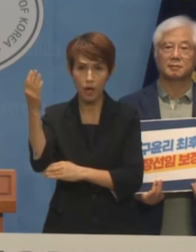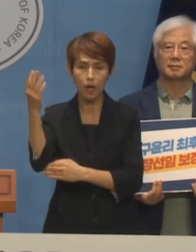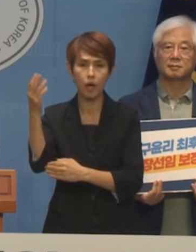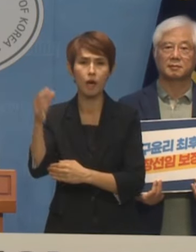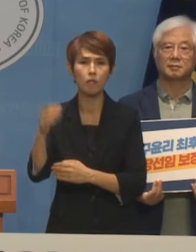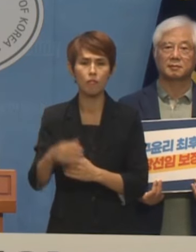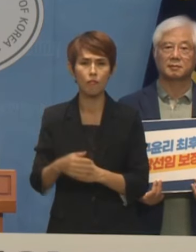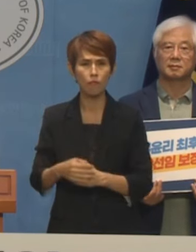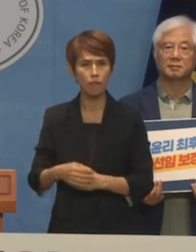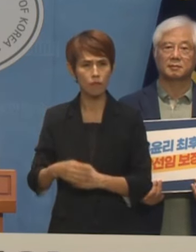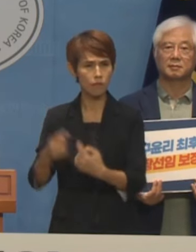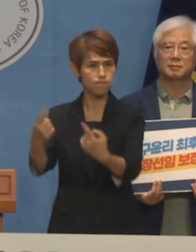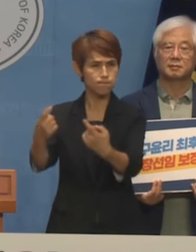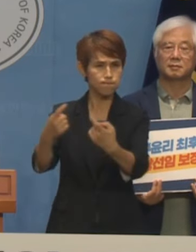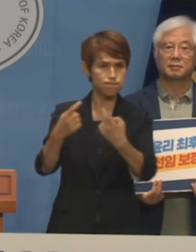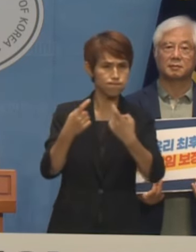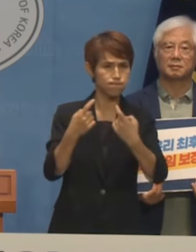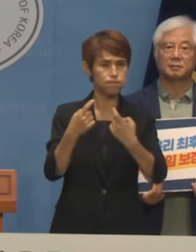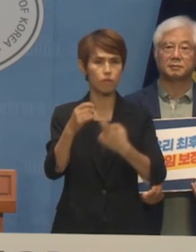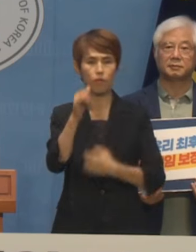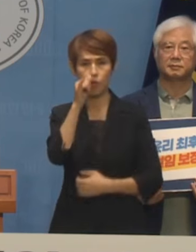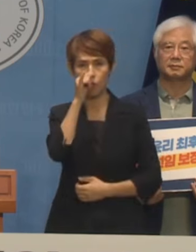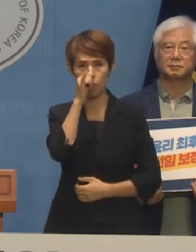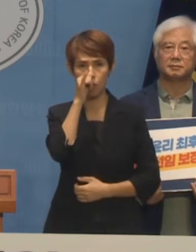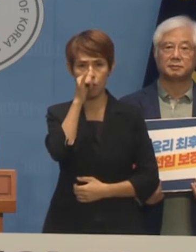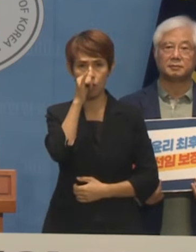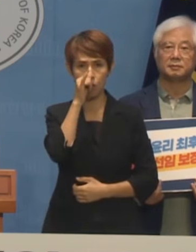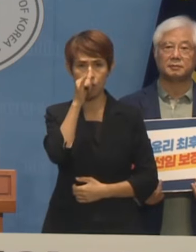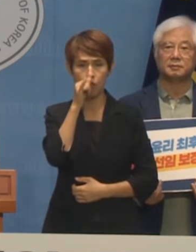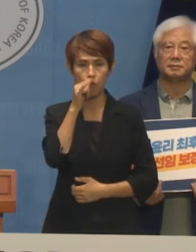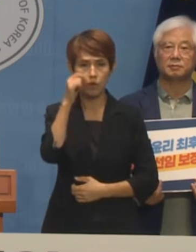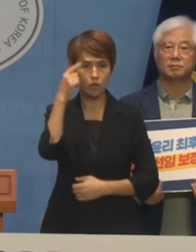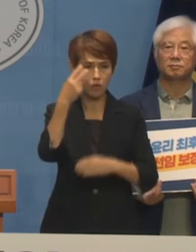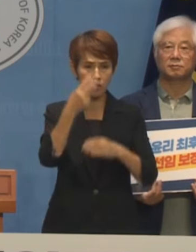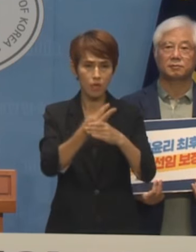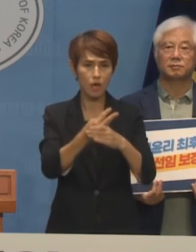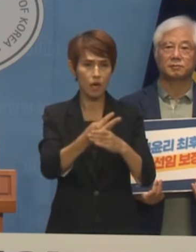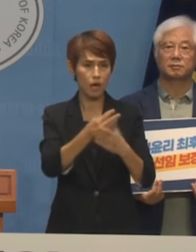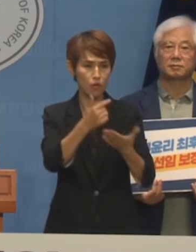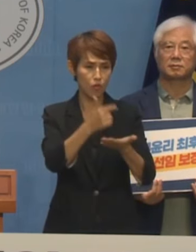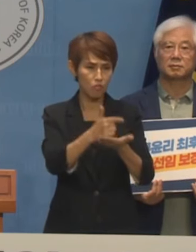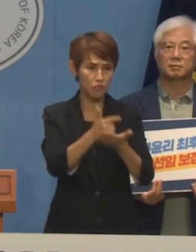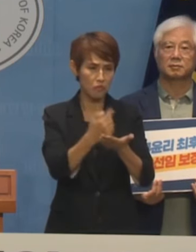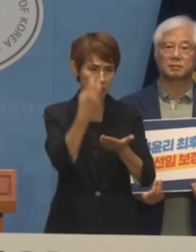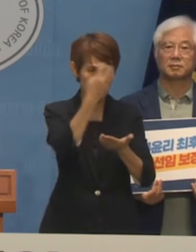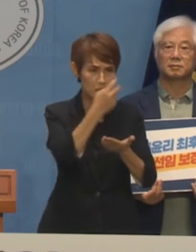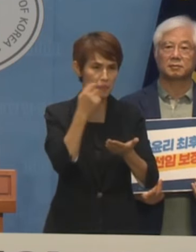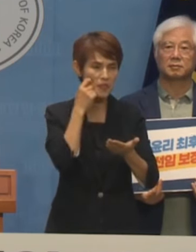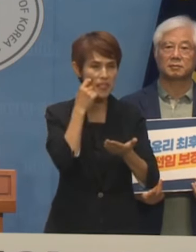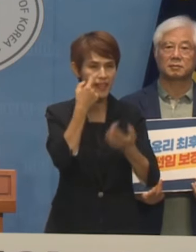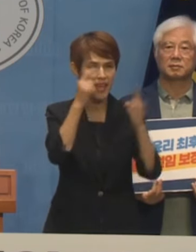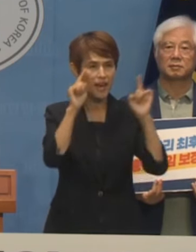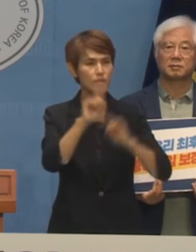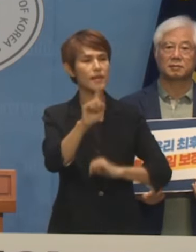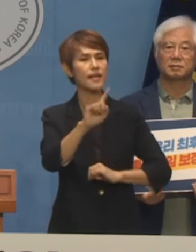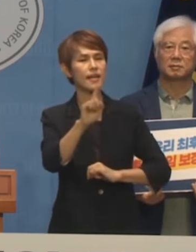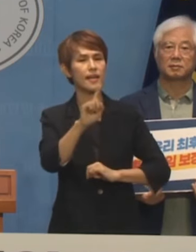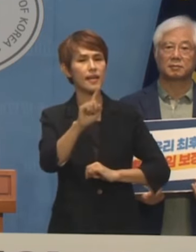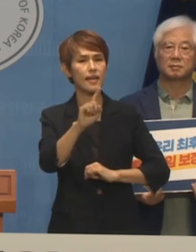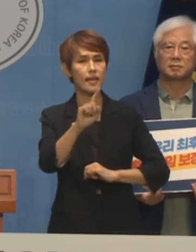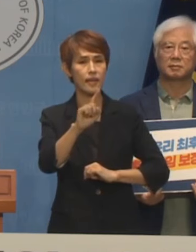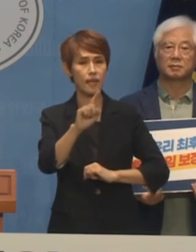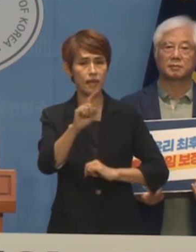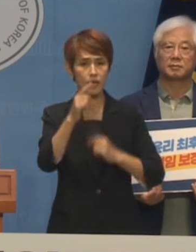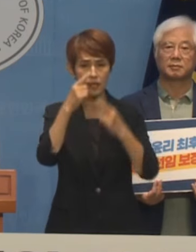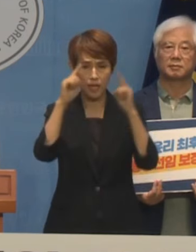숱한 추측을 불러일으켰고 이는 그렇지 않아도 석사 논문 검증 하나 못하는 대학이 되어 상처받은 대학